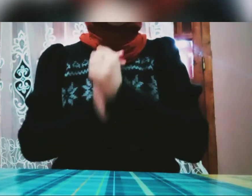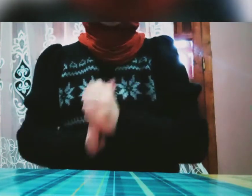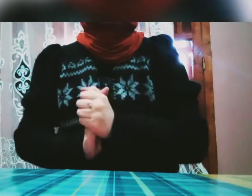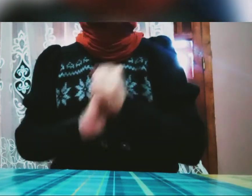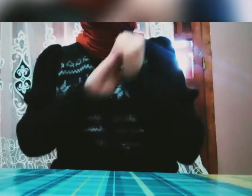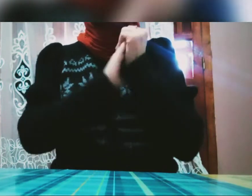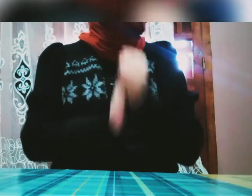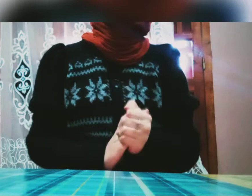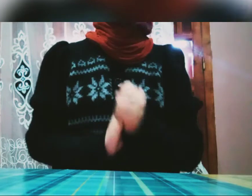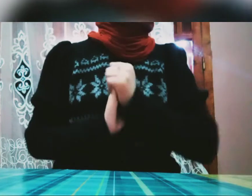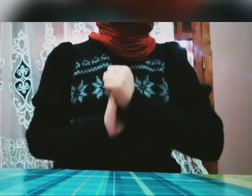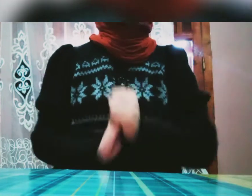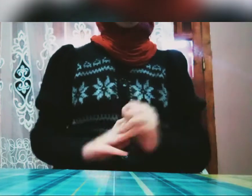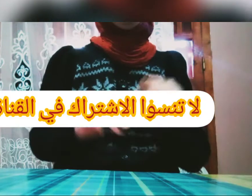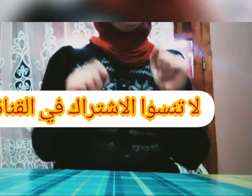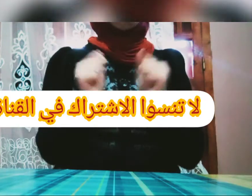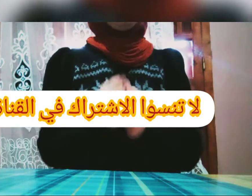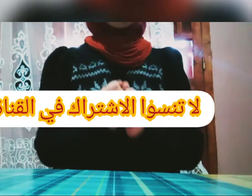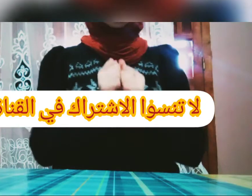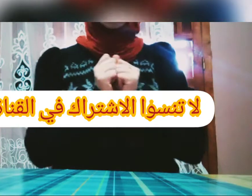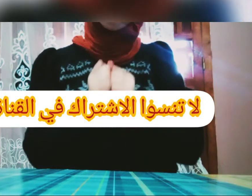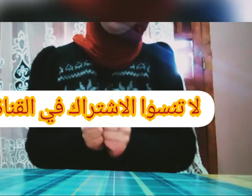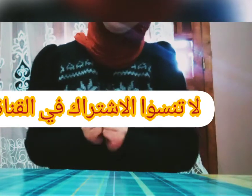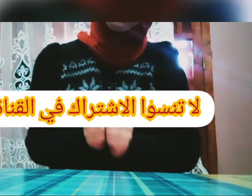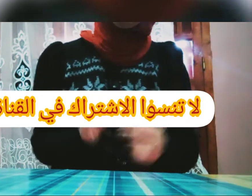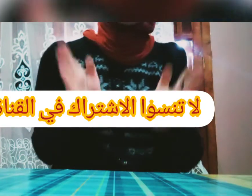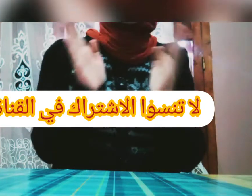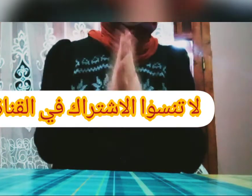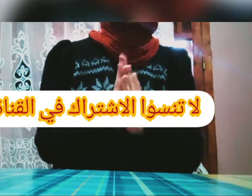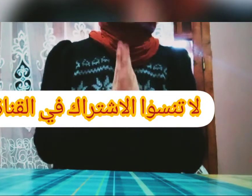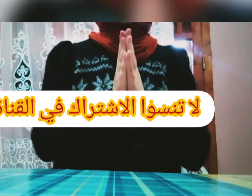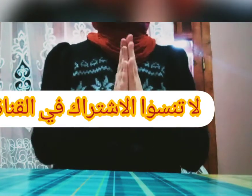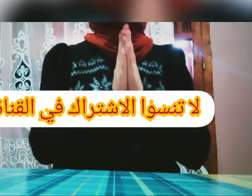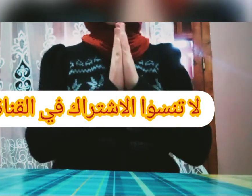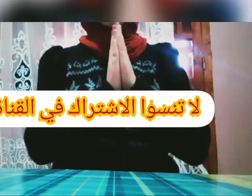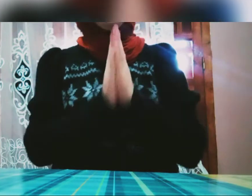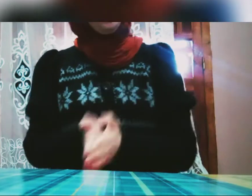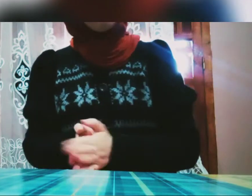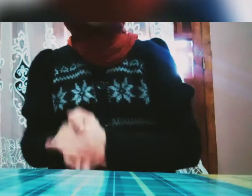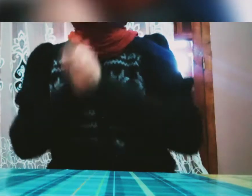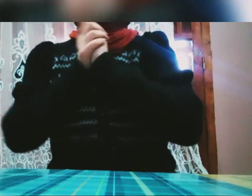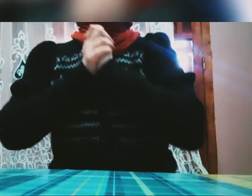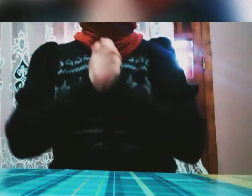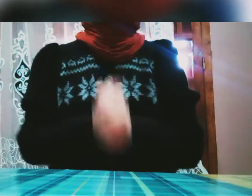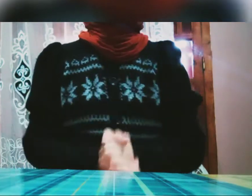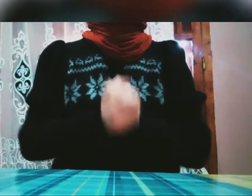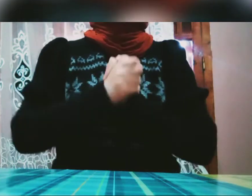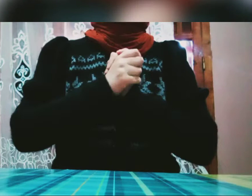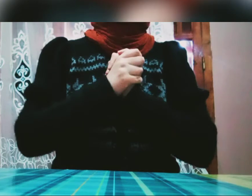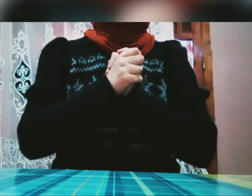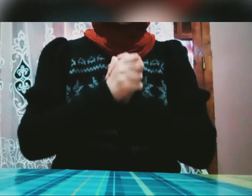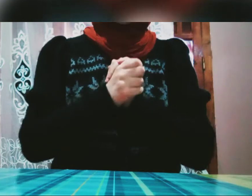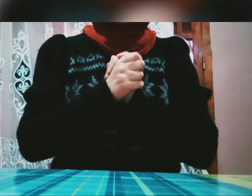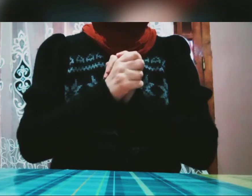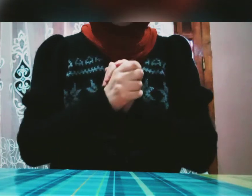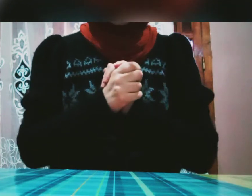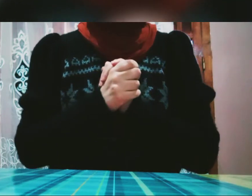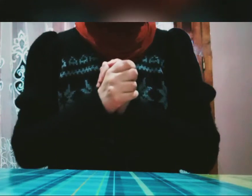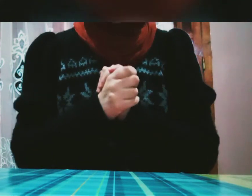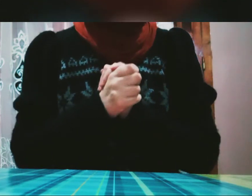امرا، وما تنساوش اوسي انكم تابوني لي في لاشين بالضغط على سبسكرايب الاحمر وفعلوا زر الجرس كي يصلكم اي جديد